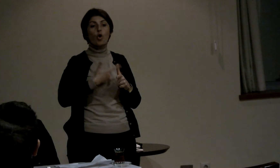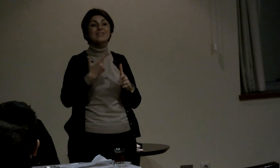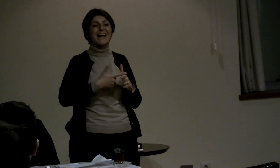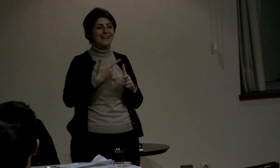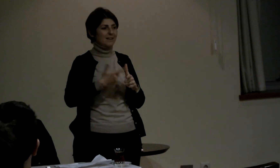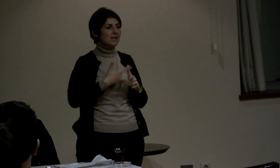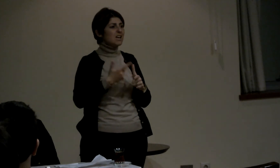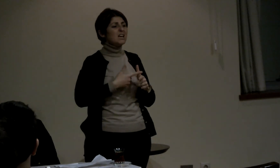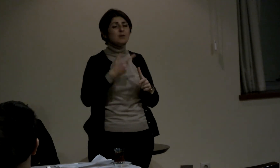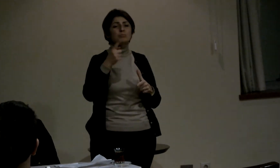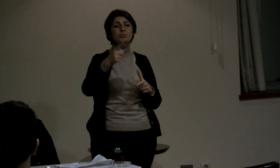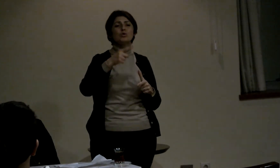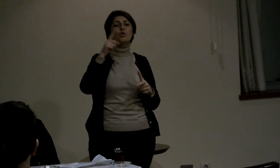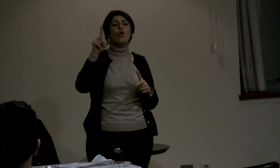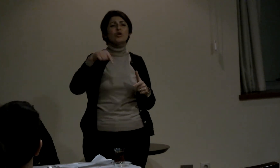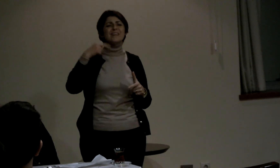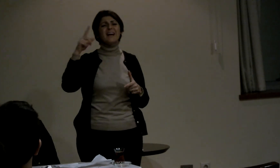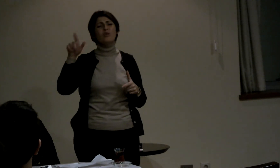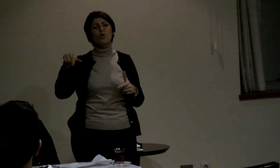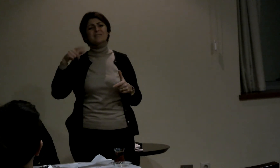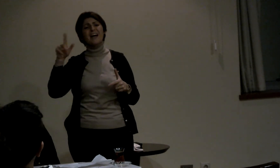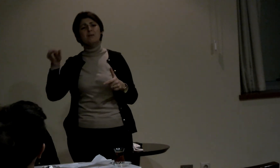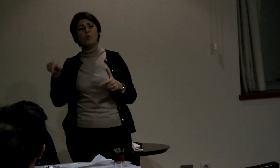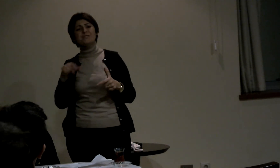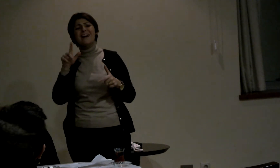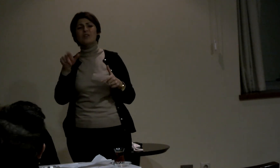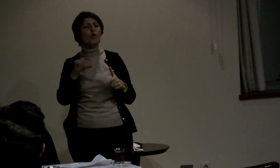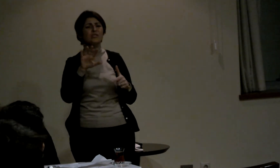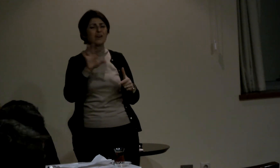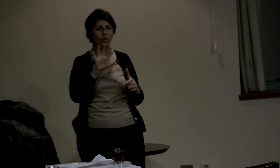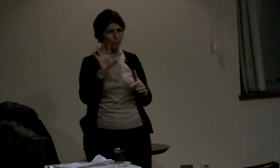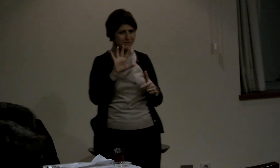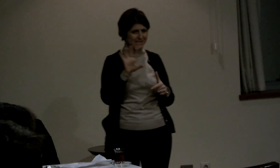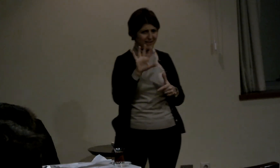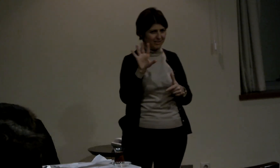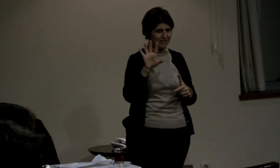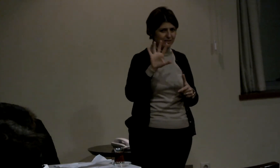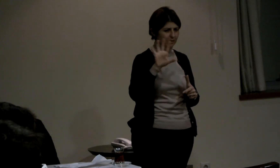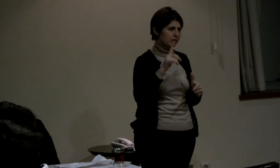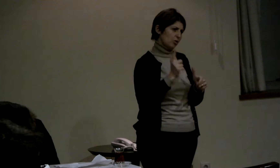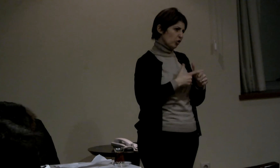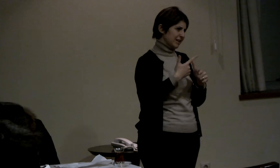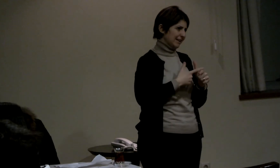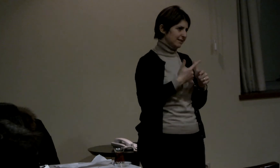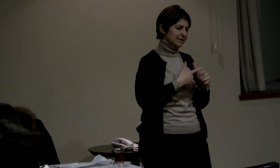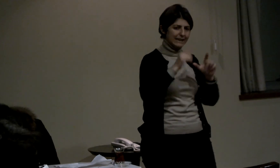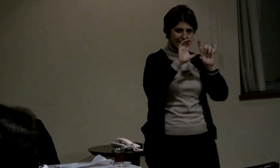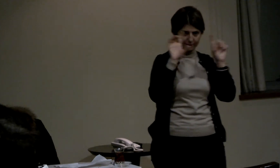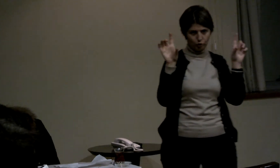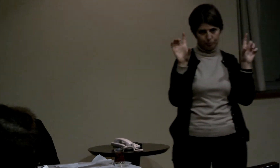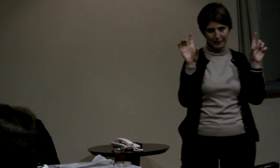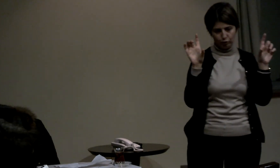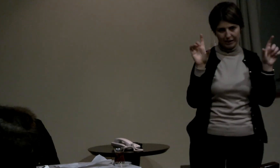Otel. Bu otel, otel, motel onlar yok bizde. Otel. Genel adı onu biliyorum.